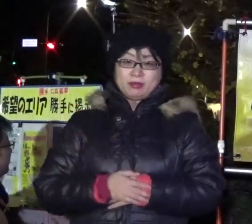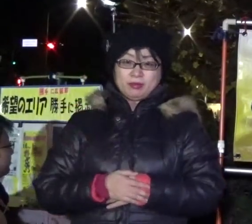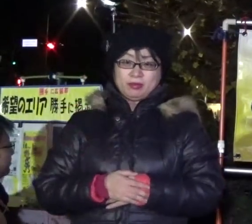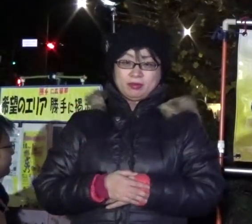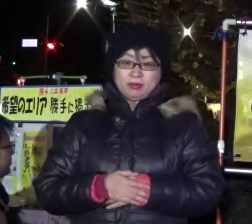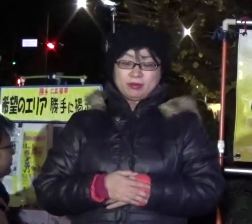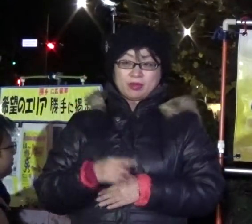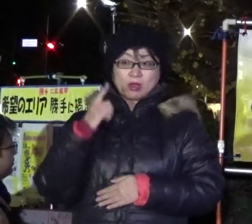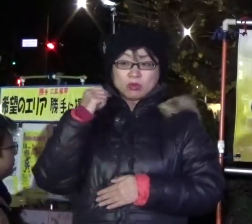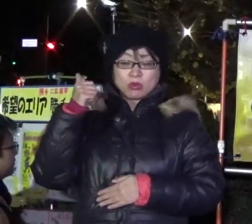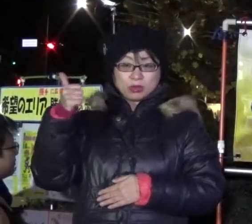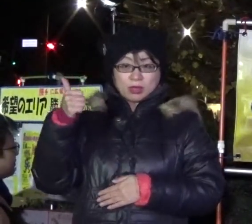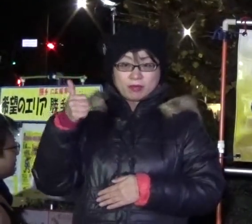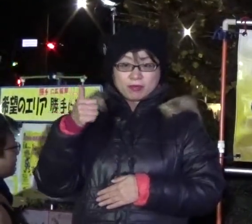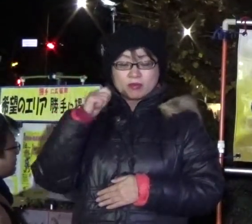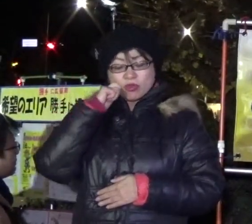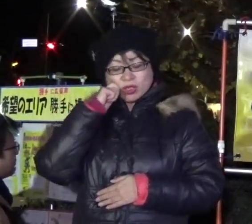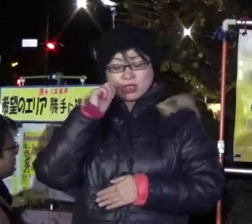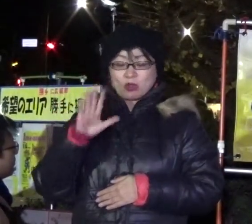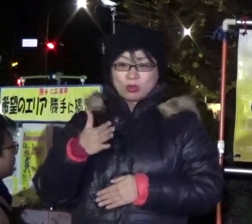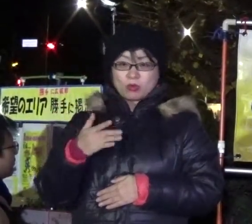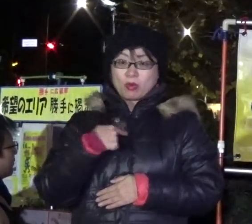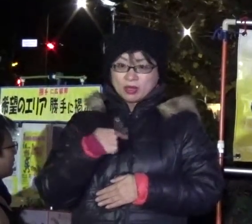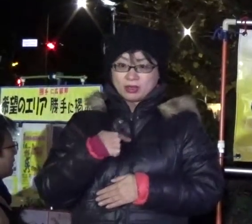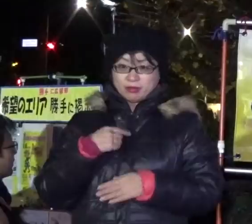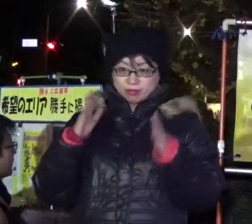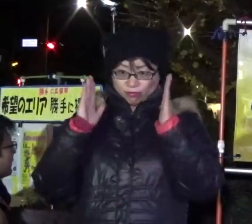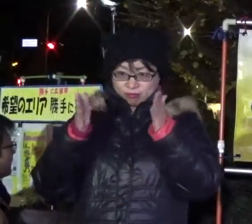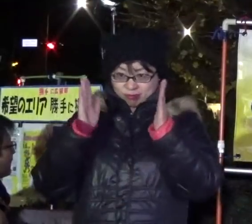ことを今私がやってる。